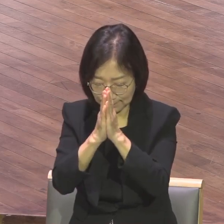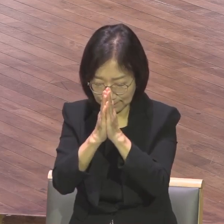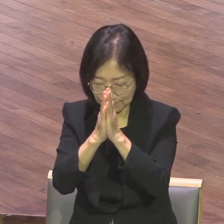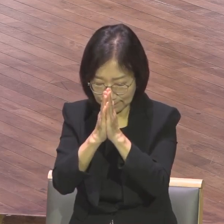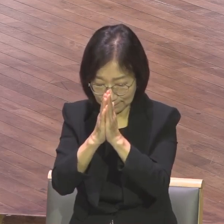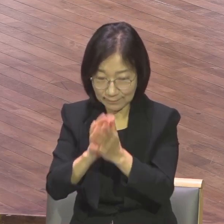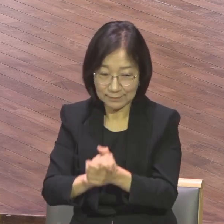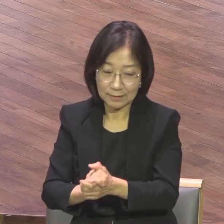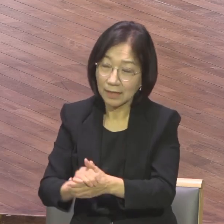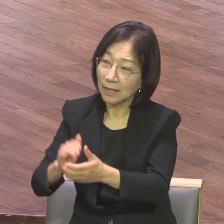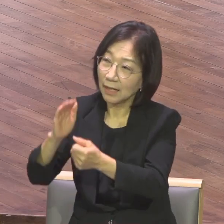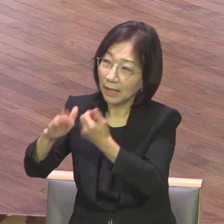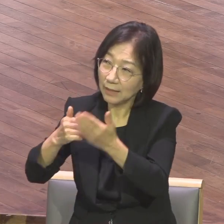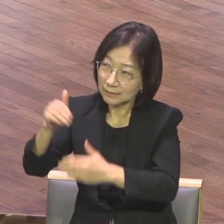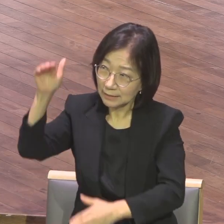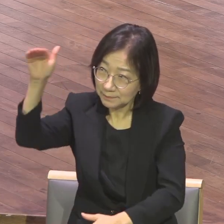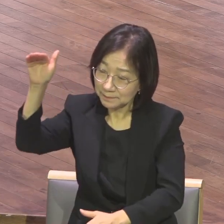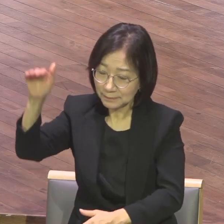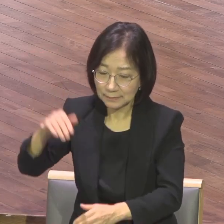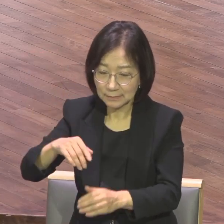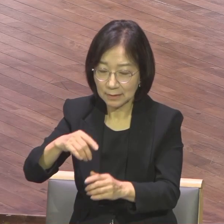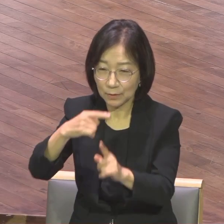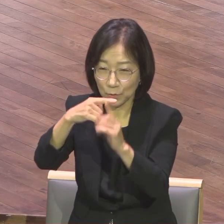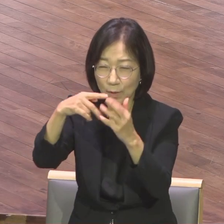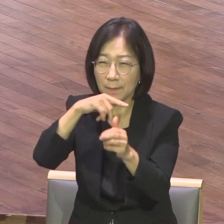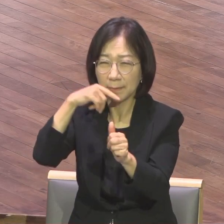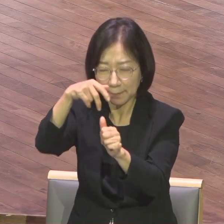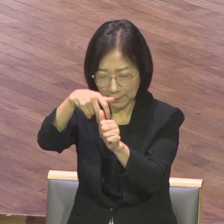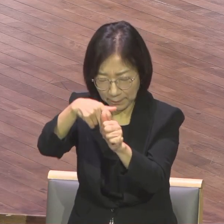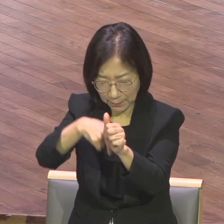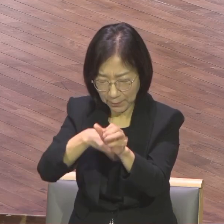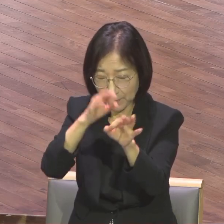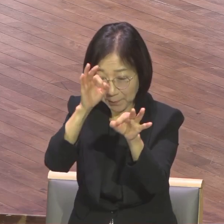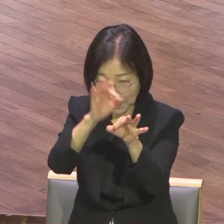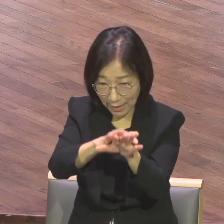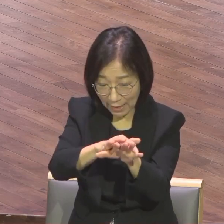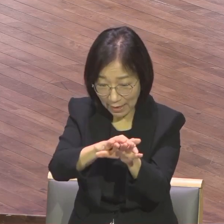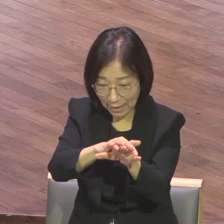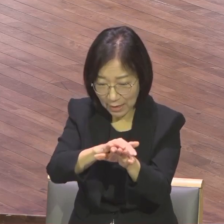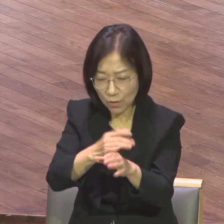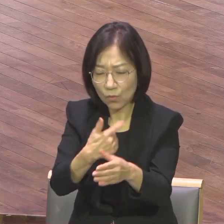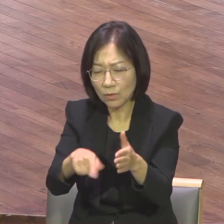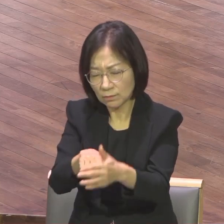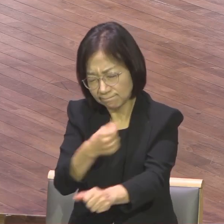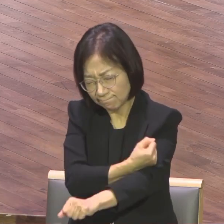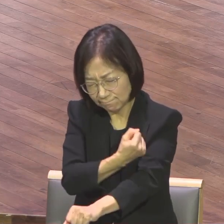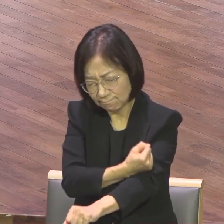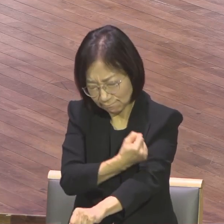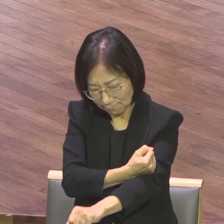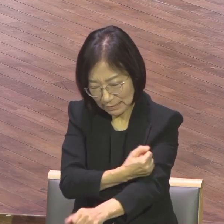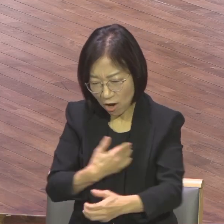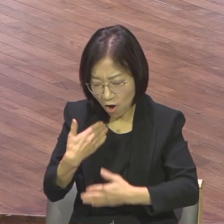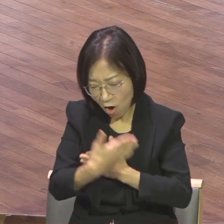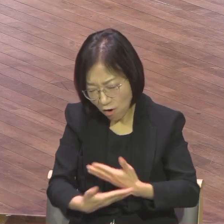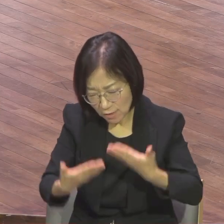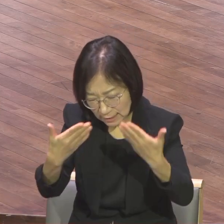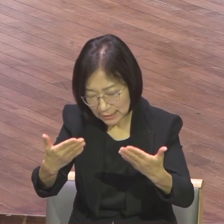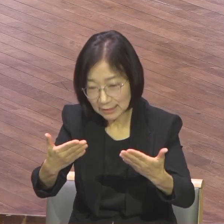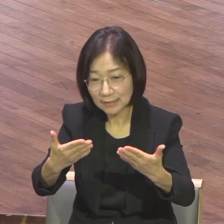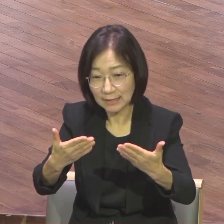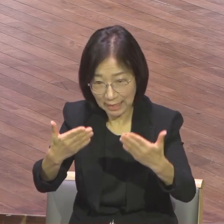하기까지 헌신한 가정들 한가위도 빠짐없이 이남질나라 오천종족 복음화에 쓰임 받게 하여 주옵소서.